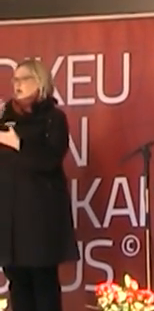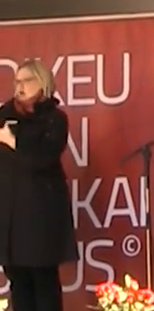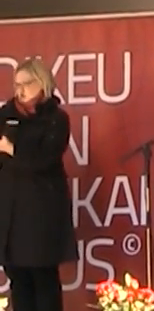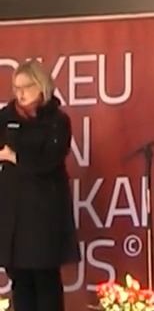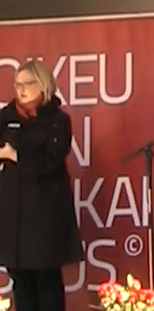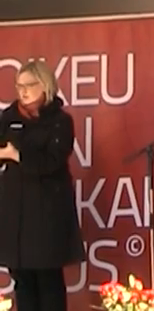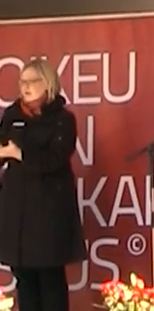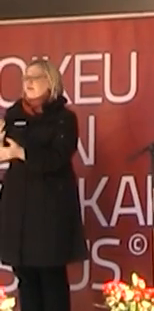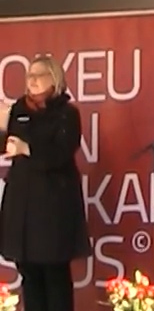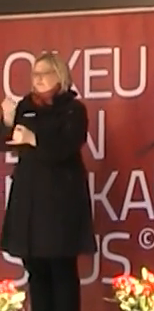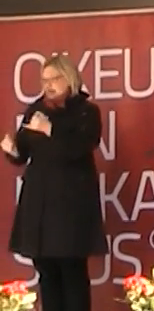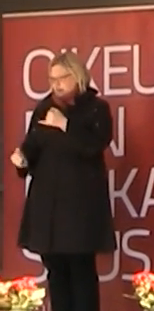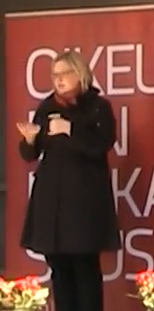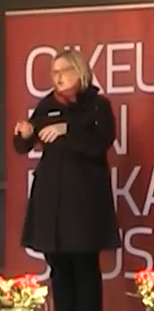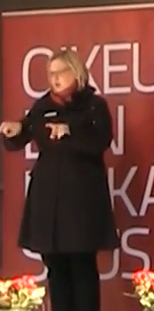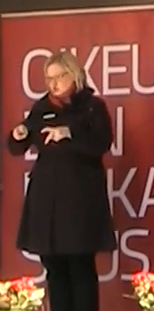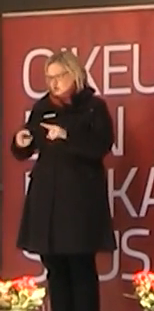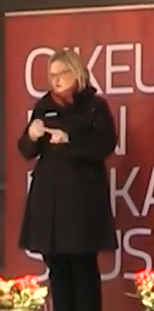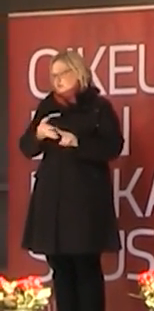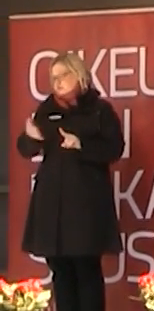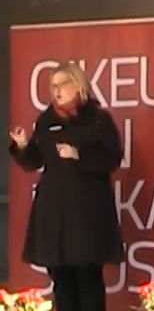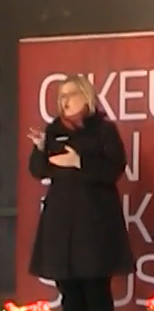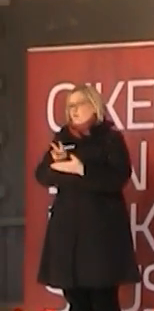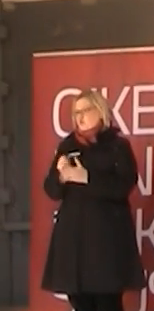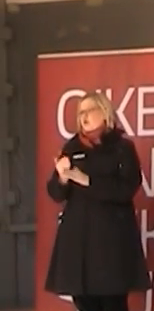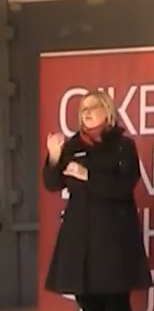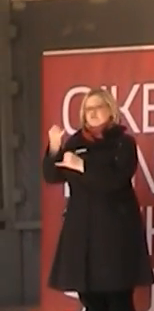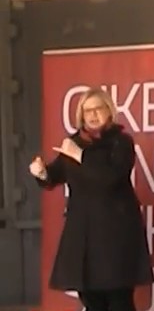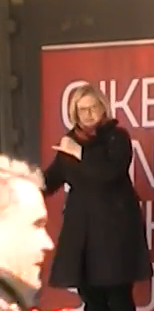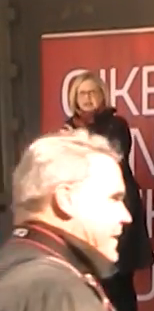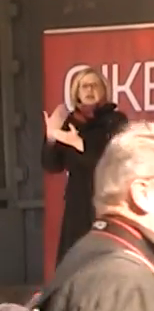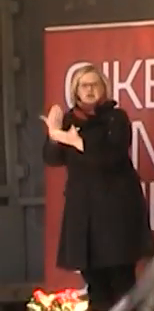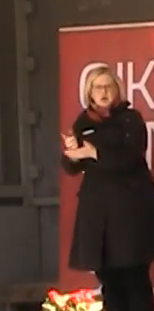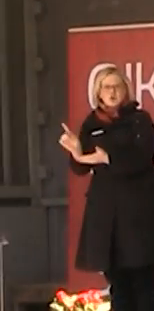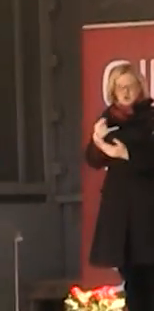työttömyys ei pitkity yli 3 kuukauden. Tämä on se iso tavoitteemme.